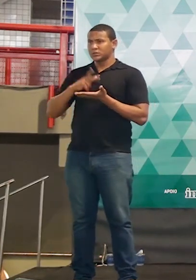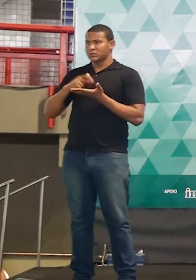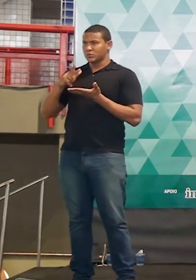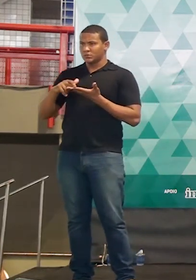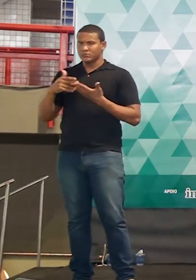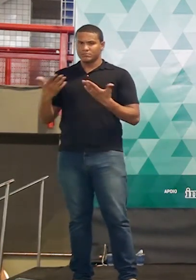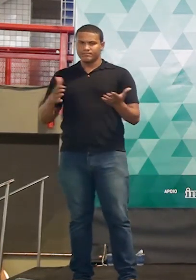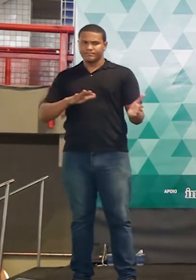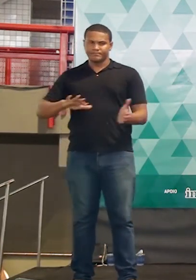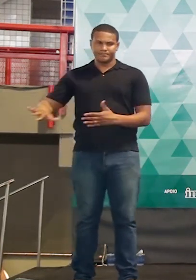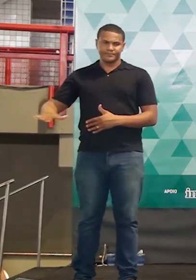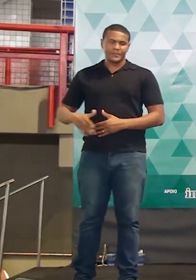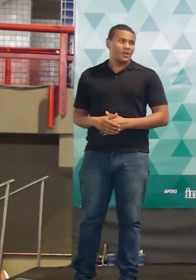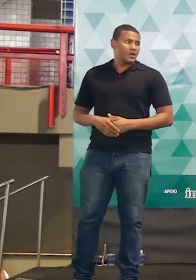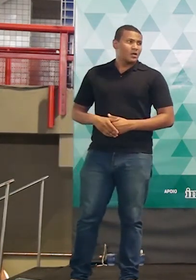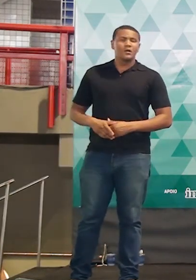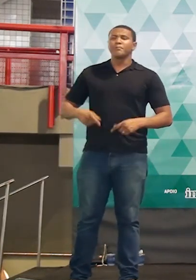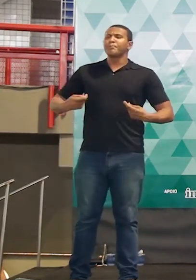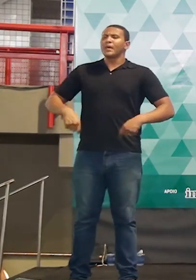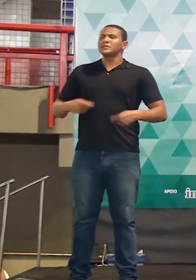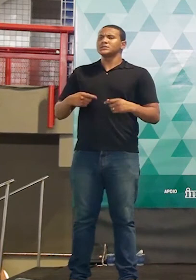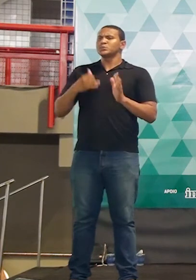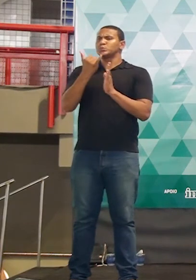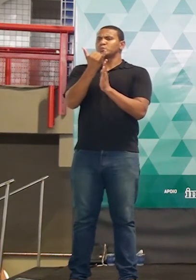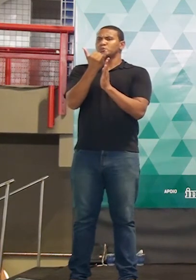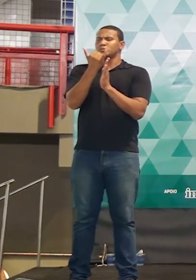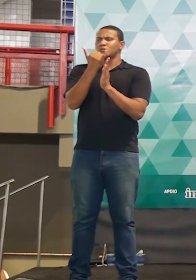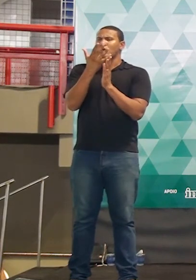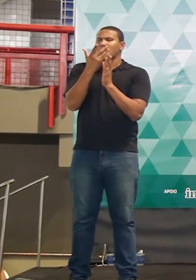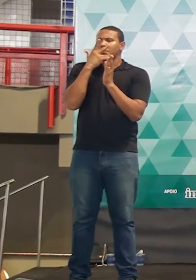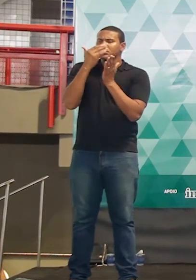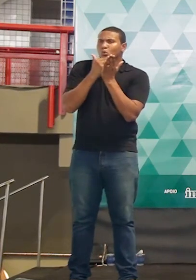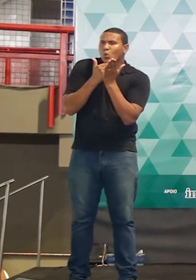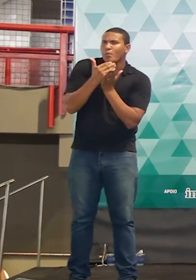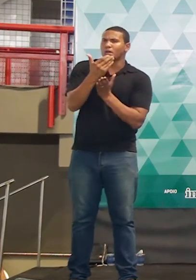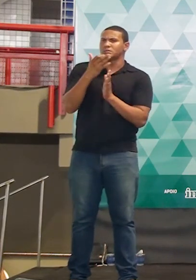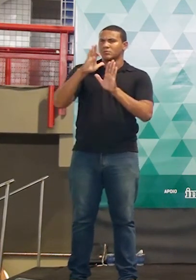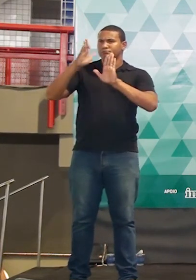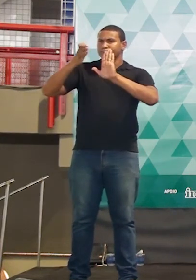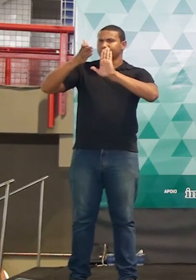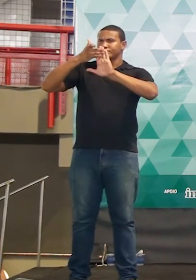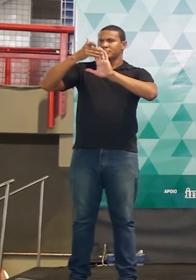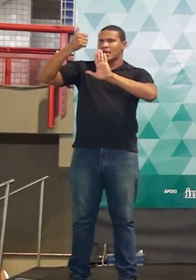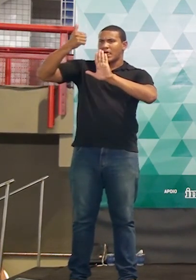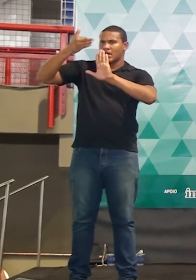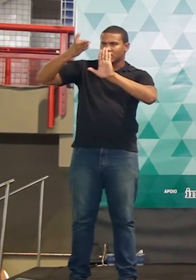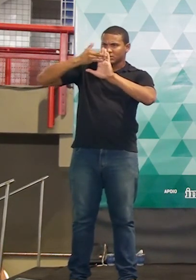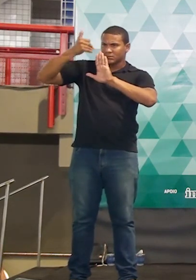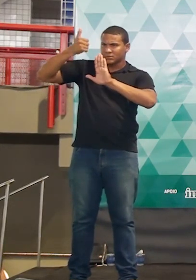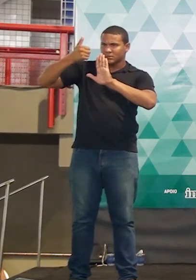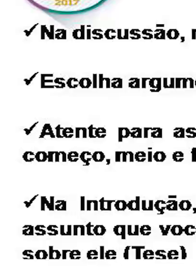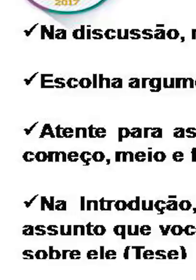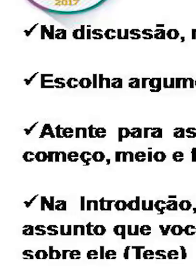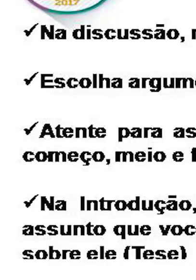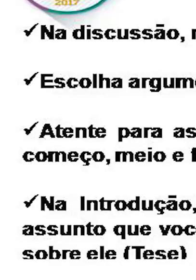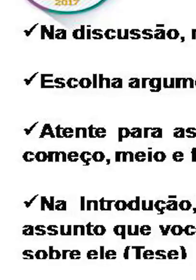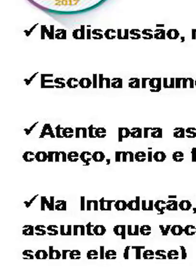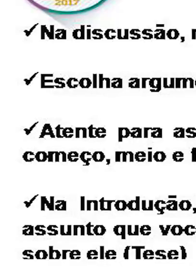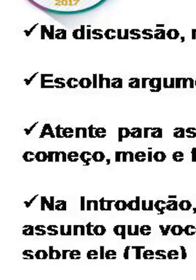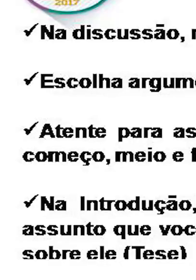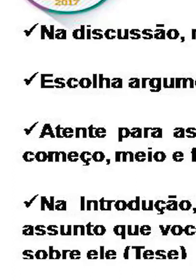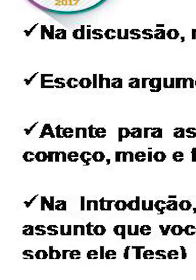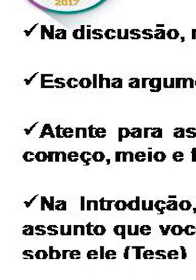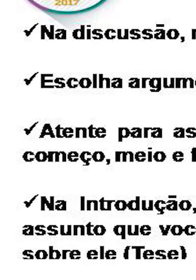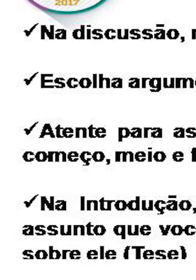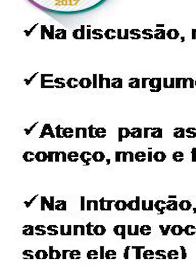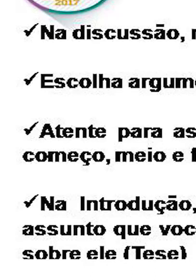é que tem que ter dentro da introdução de 6 linhas, no máximo, que eu disse para vocês? Tem que ter o tema e